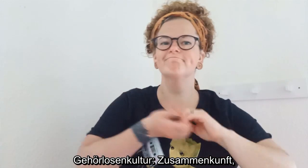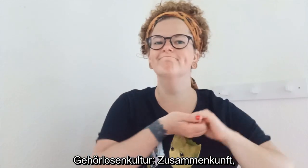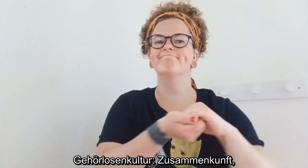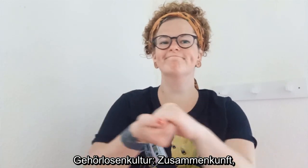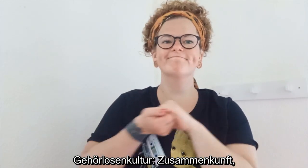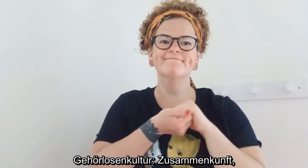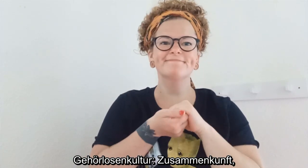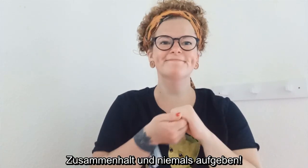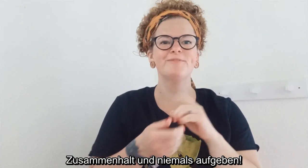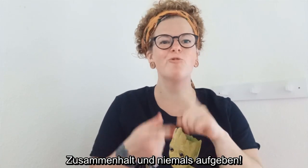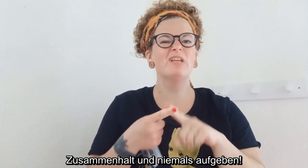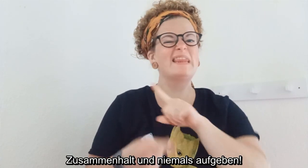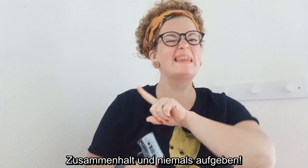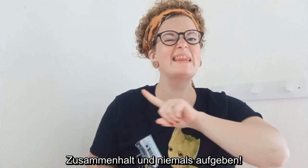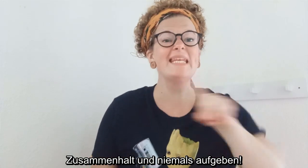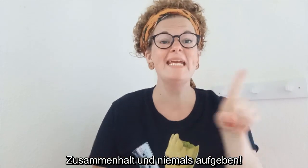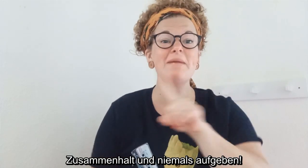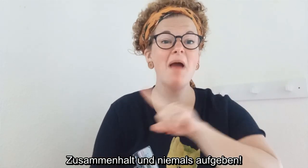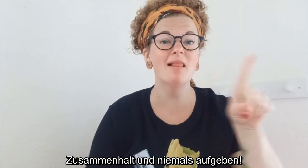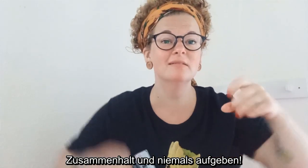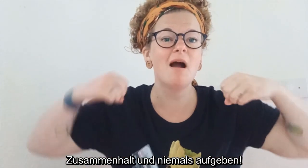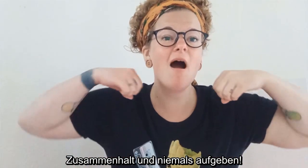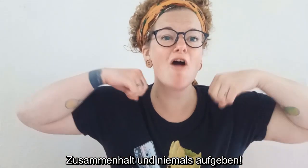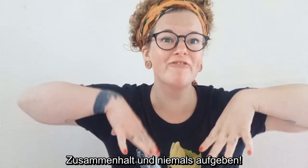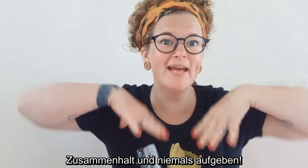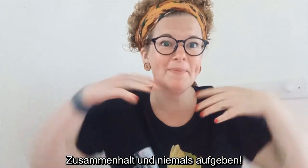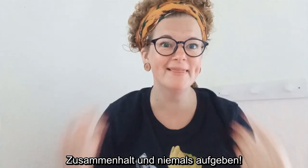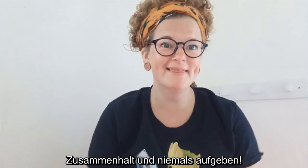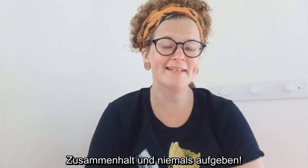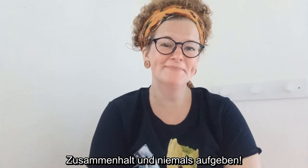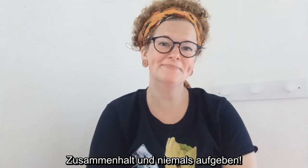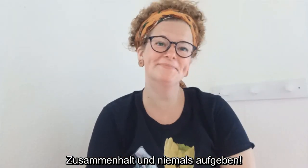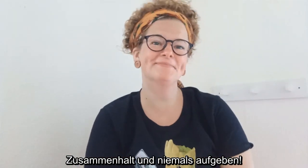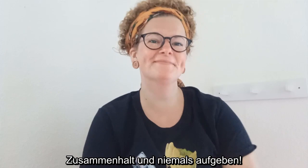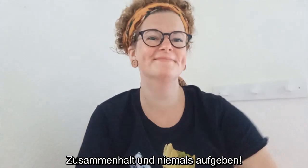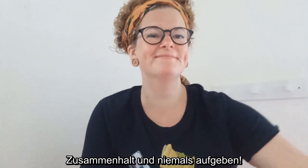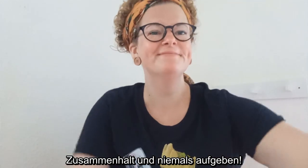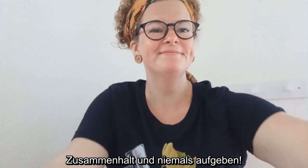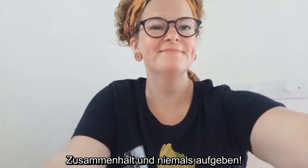Zusammenkunft Zusammenhalt und niemals aufgeben